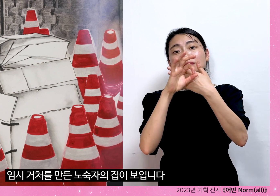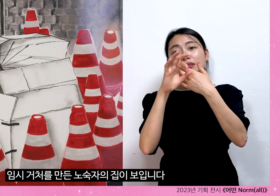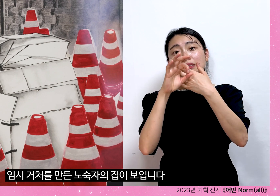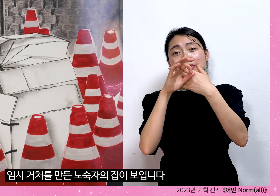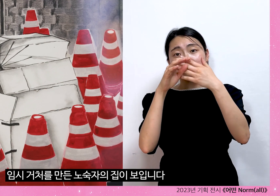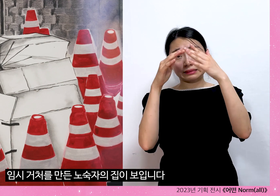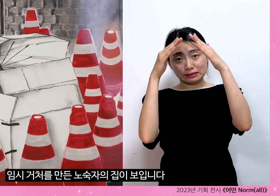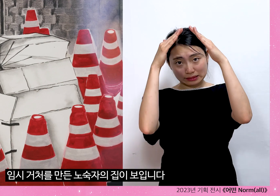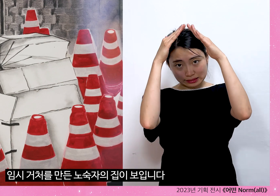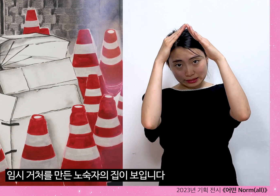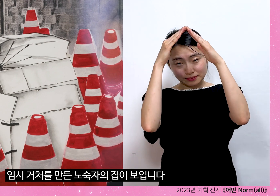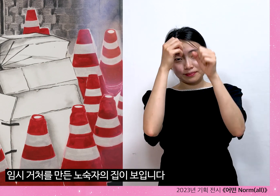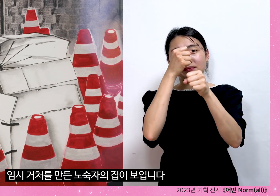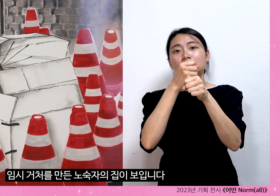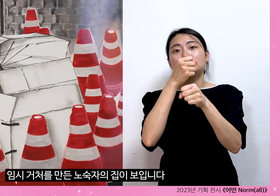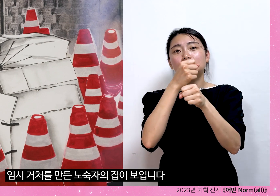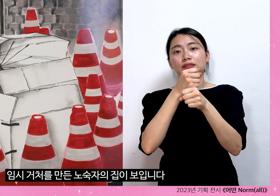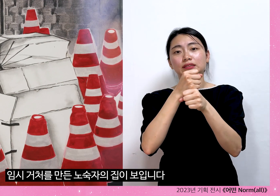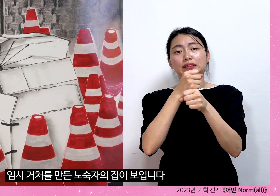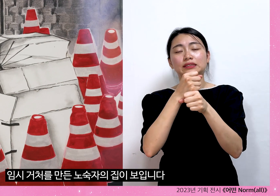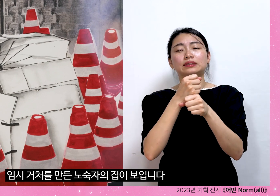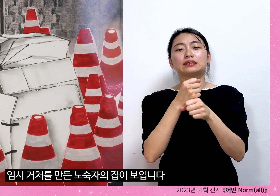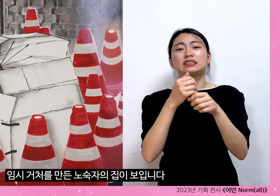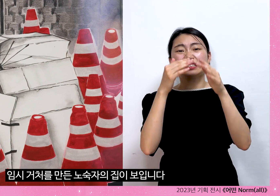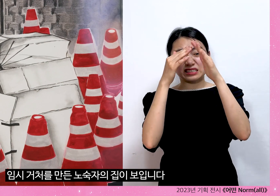만든 노숙자의 집이 보입니다.